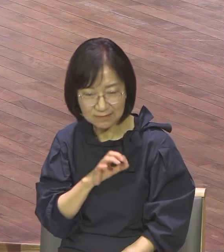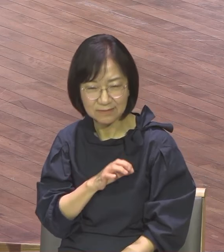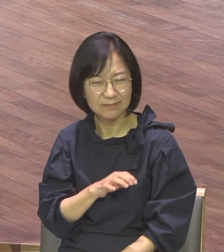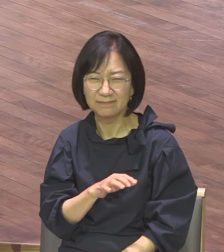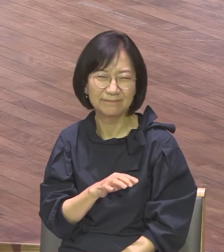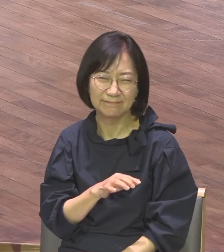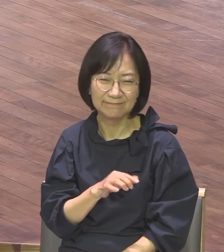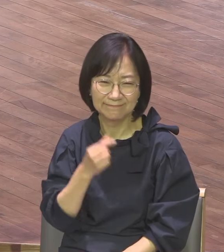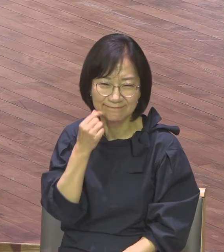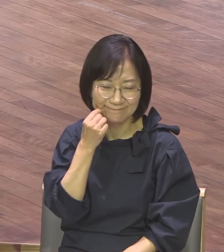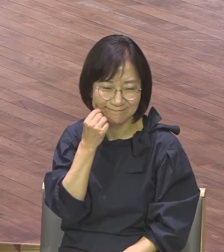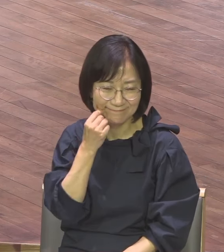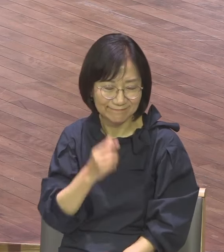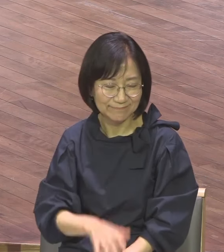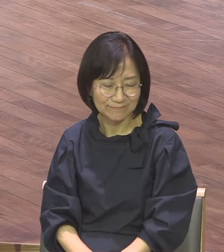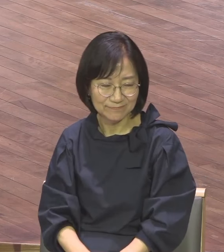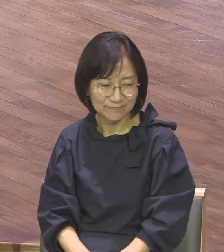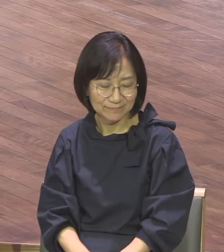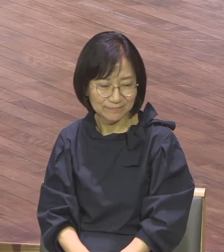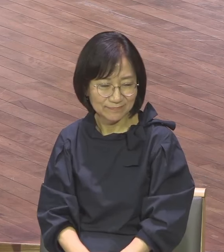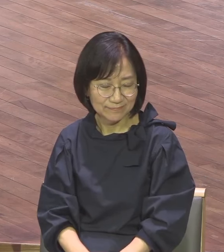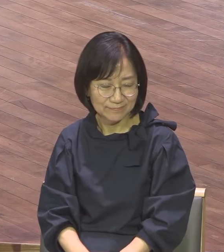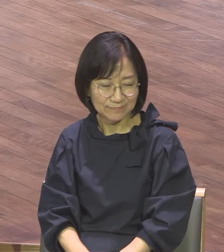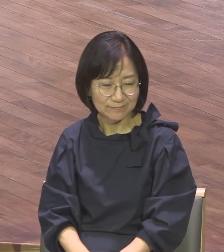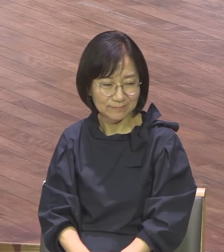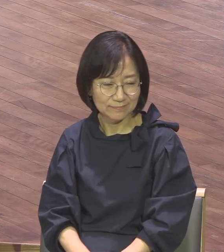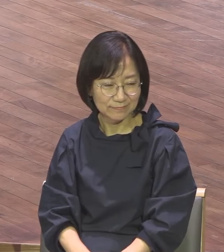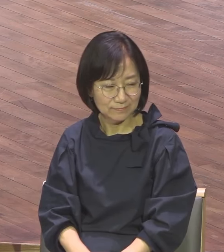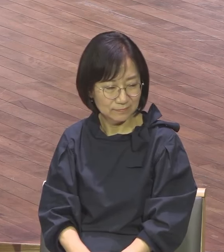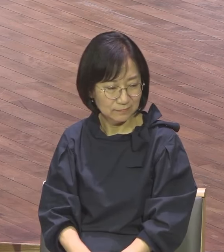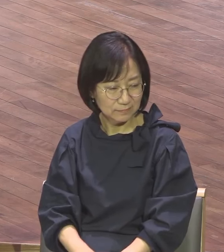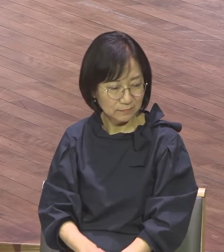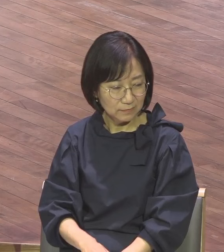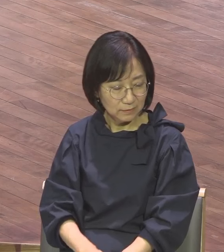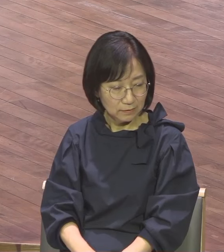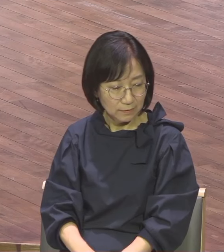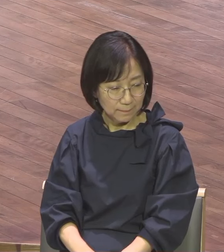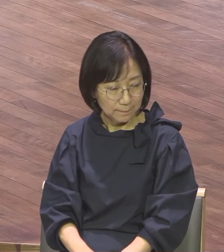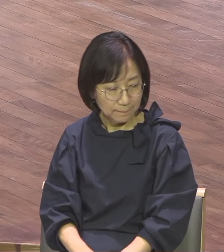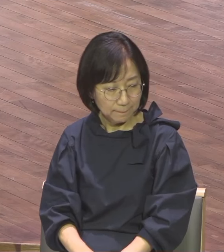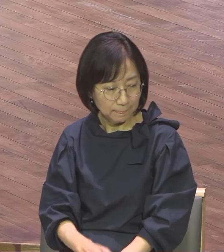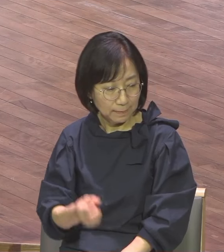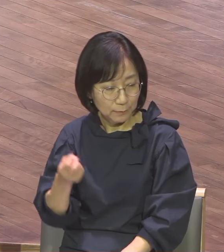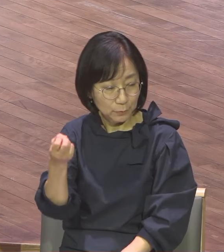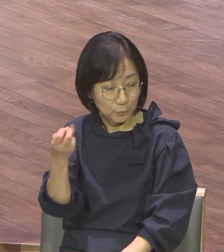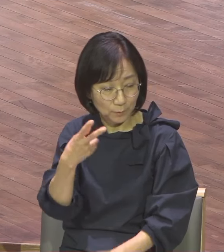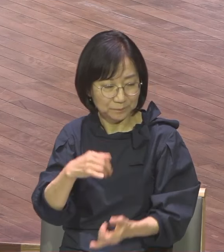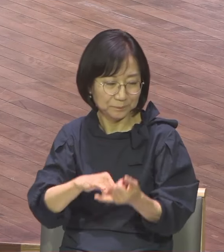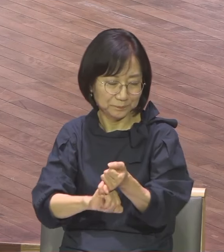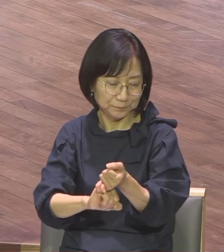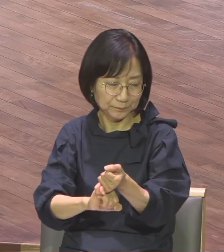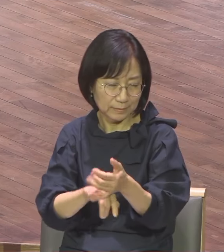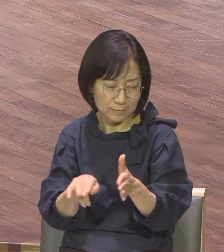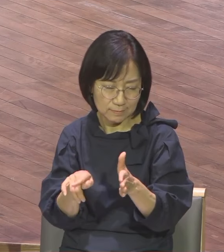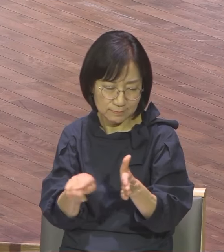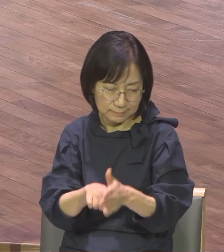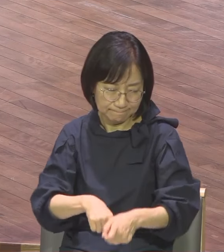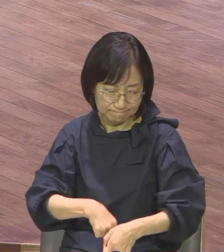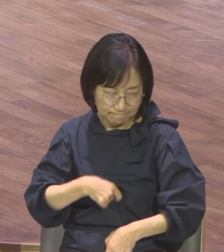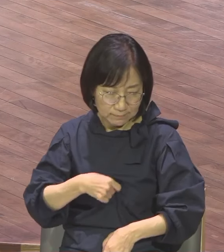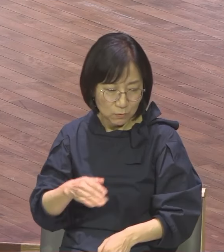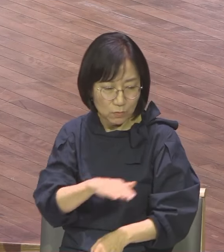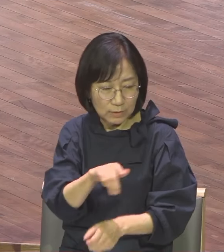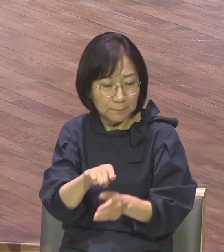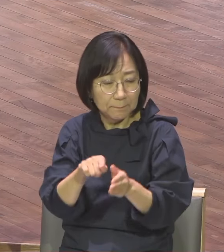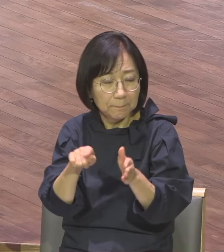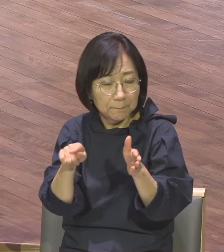히브리 10장 23절 25절에 보면 이 사실을 강조하지요. 또 약속하신 이는 믿으시니 우리가 믿는 도리에